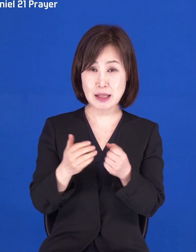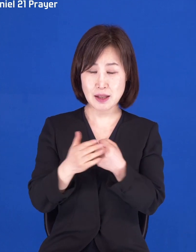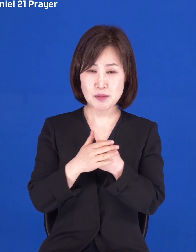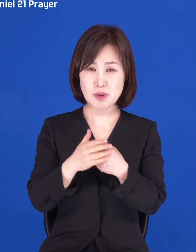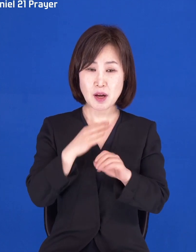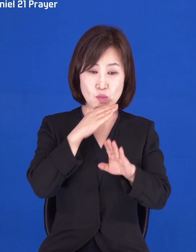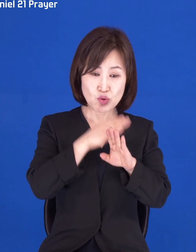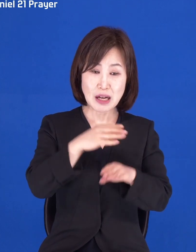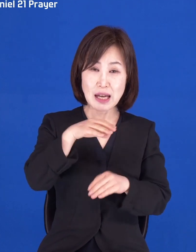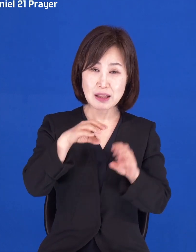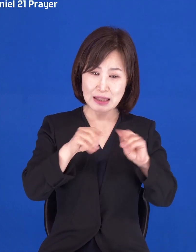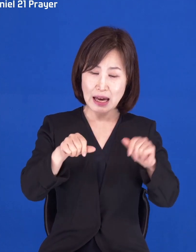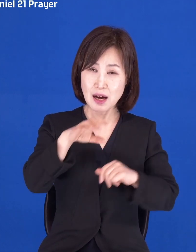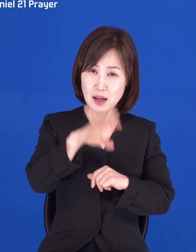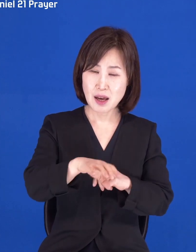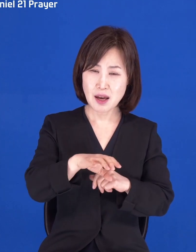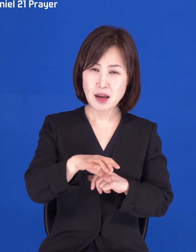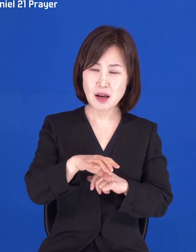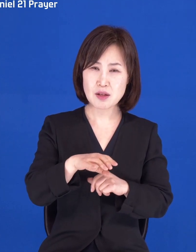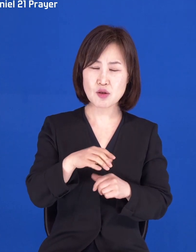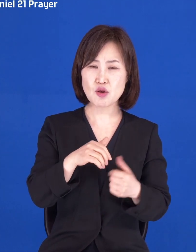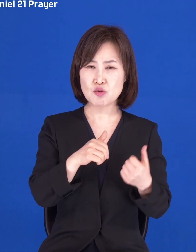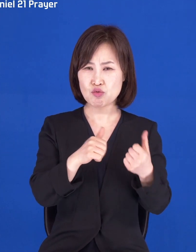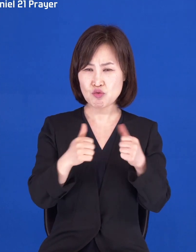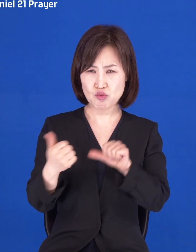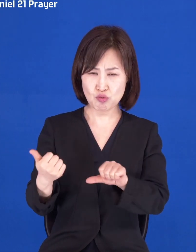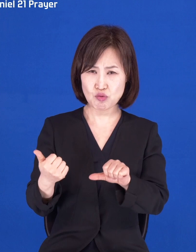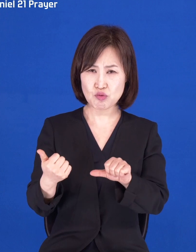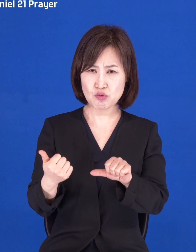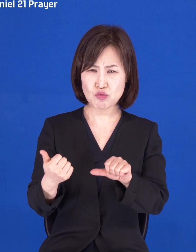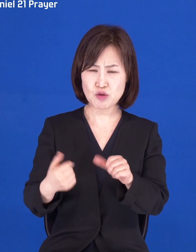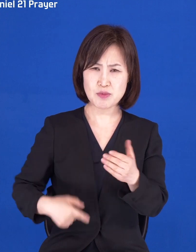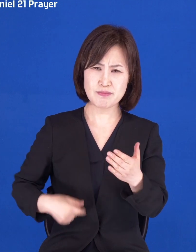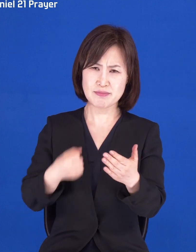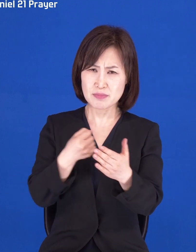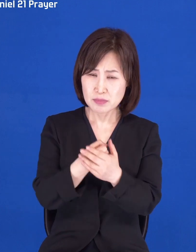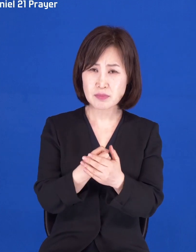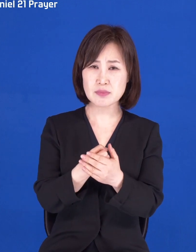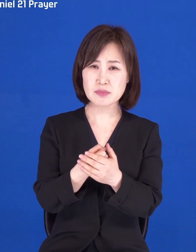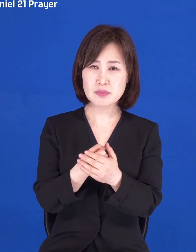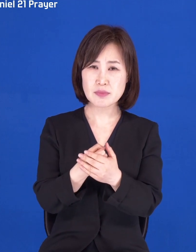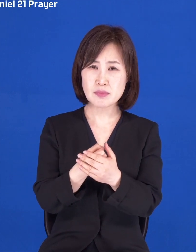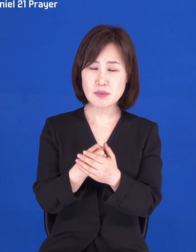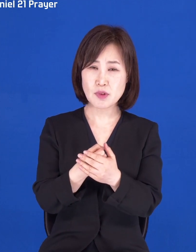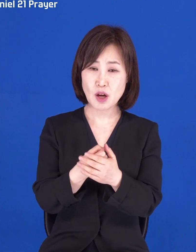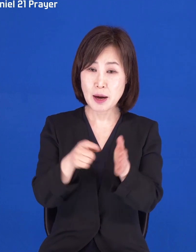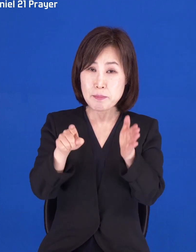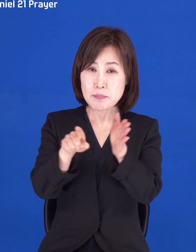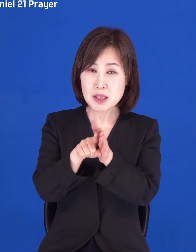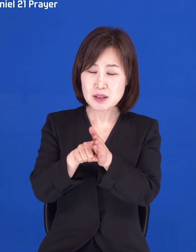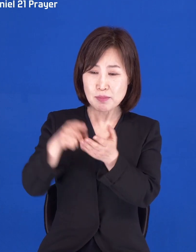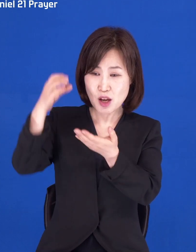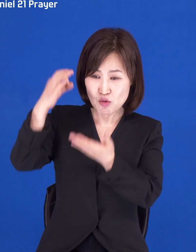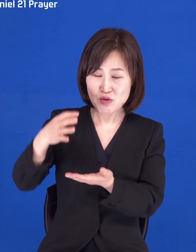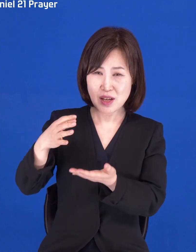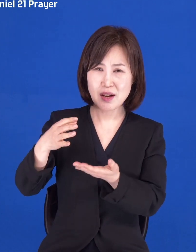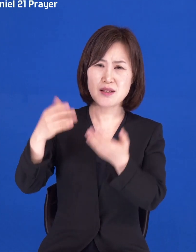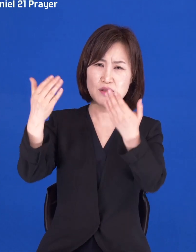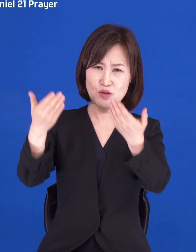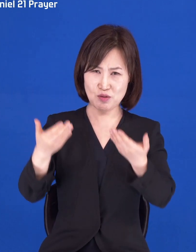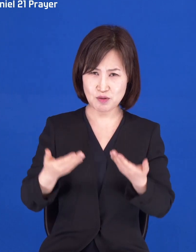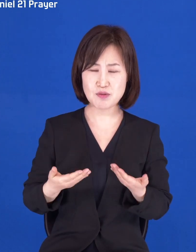땅에서 목숨을 걸고 저희들에게 신앙의 유산을 남겨주실 수가